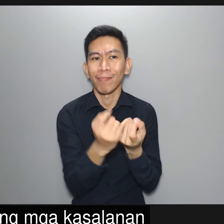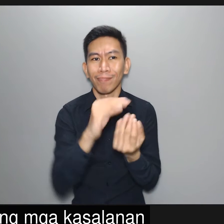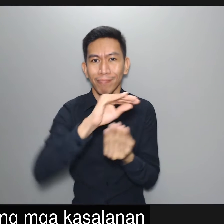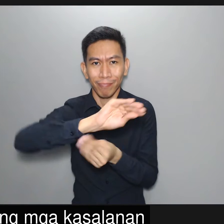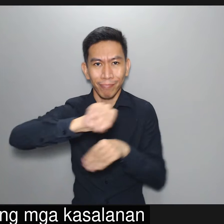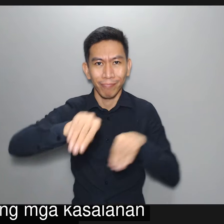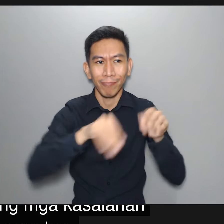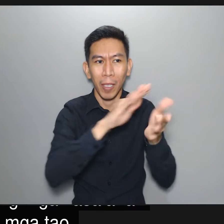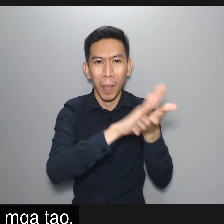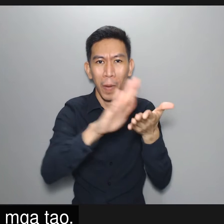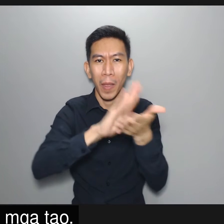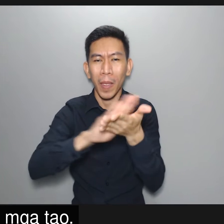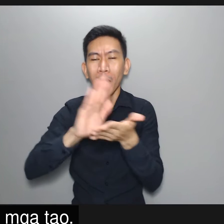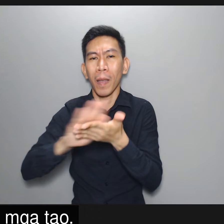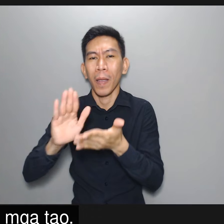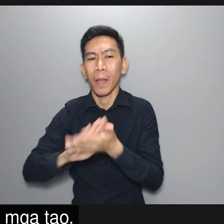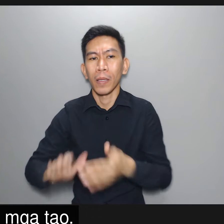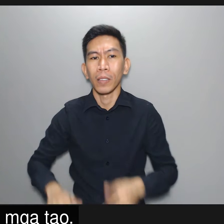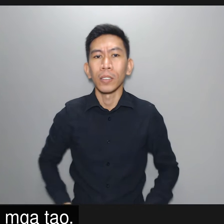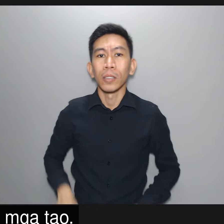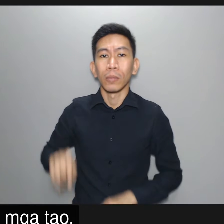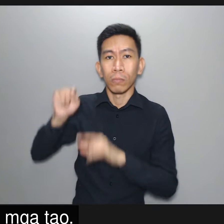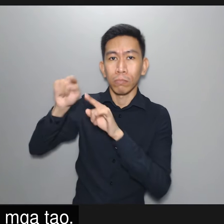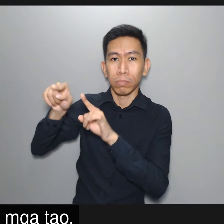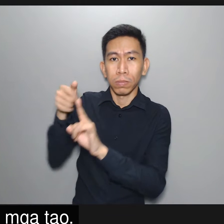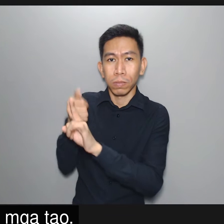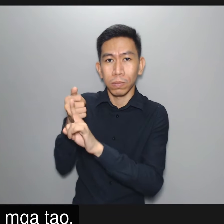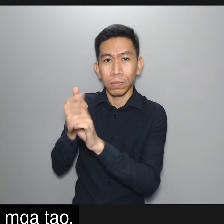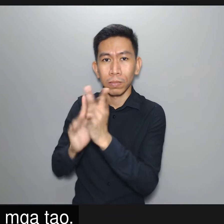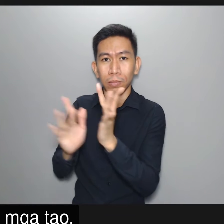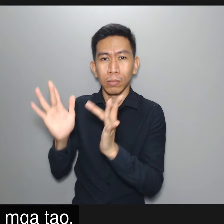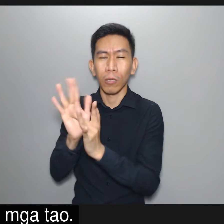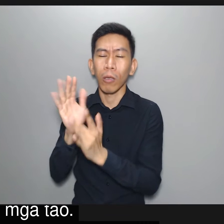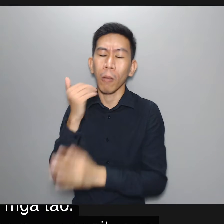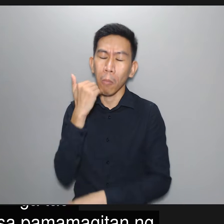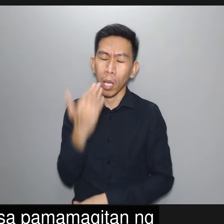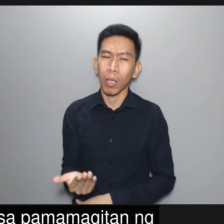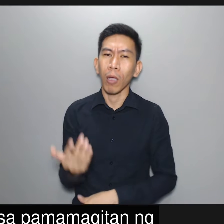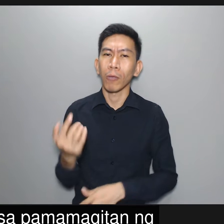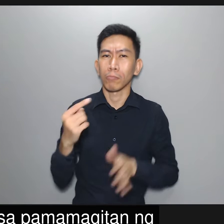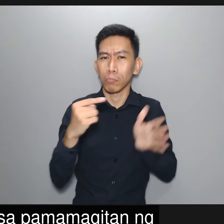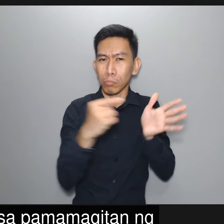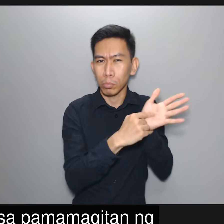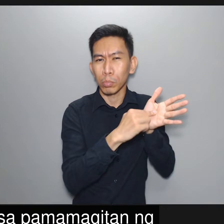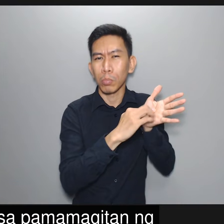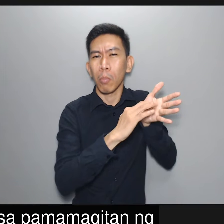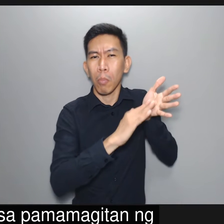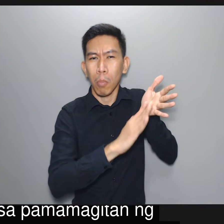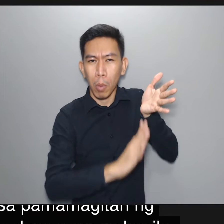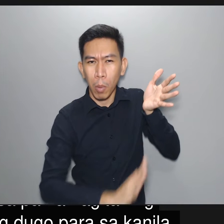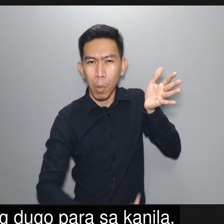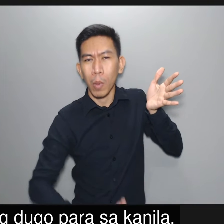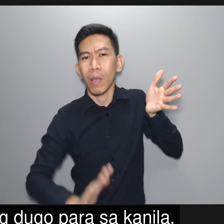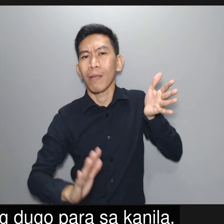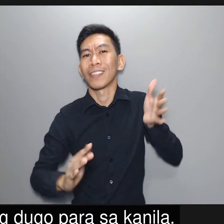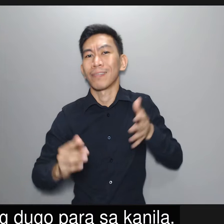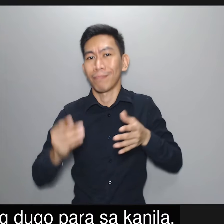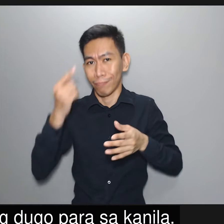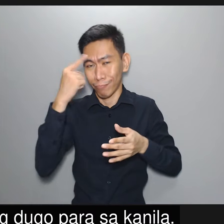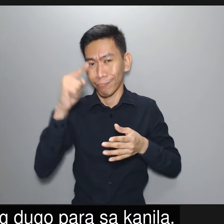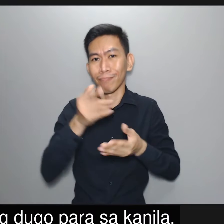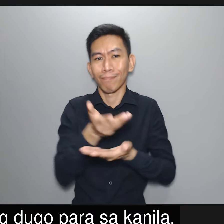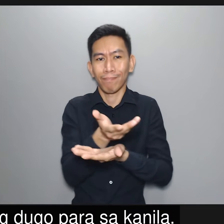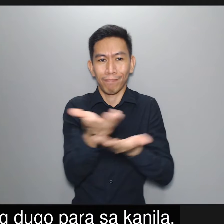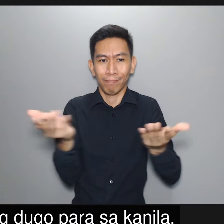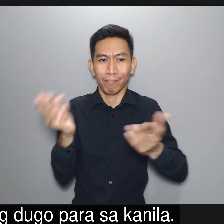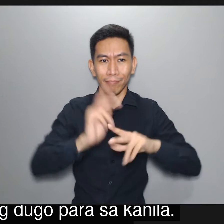mamamatay sa pamamagitan ng pagbuhos ng kanyang dugo para sa kanila. Habang hinihintay ng mga tao ang pagdating ni